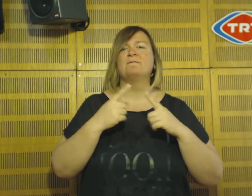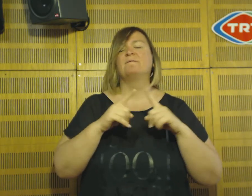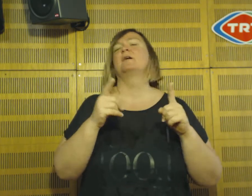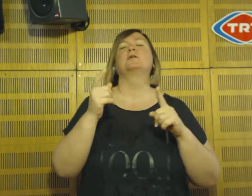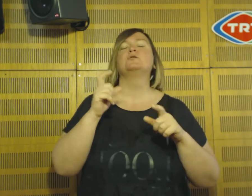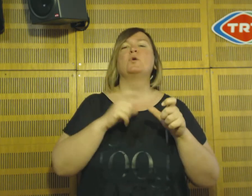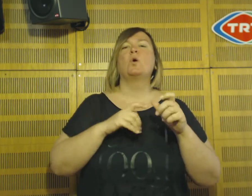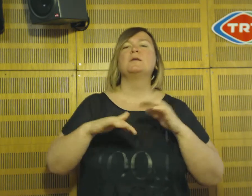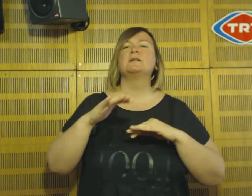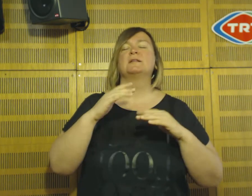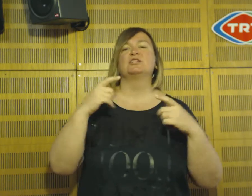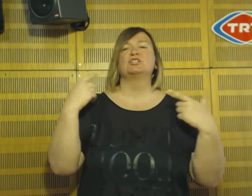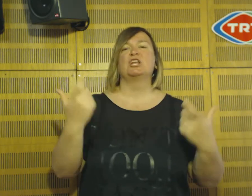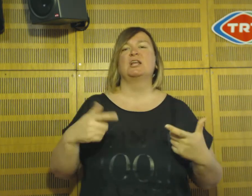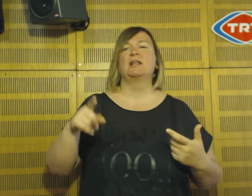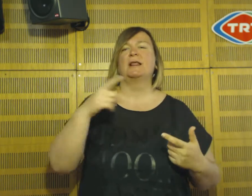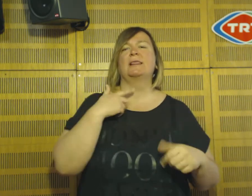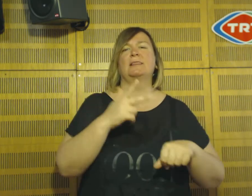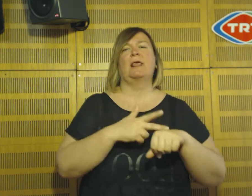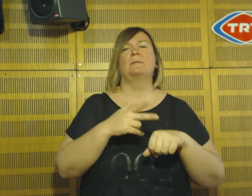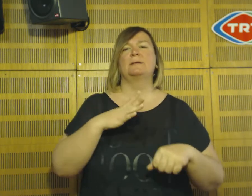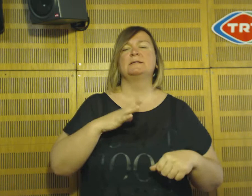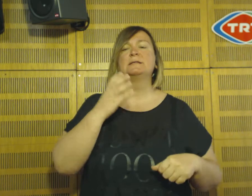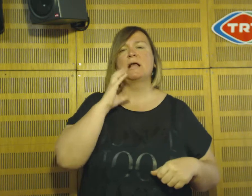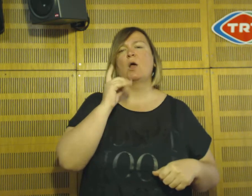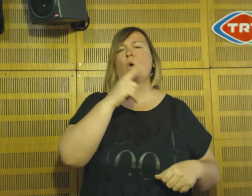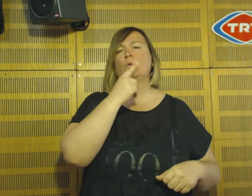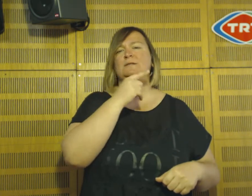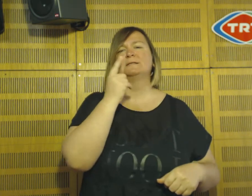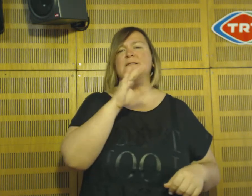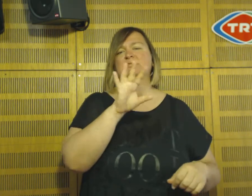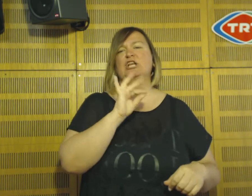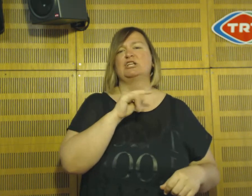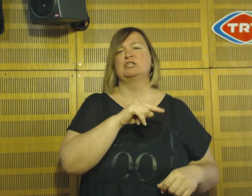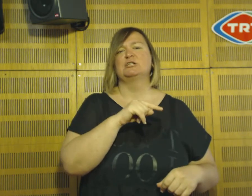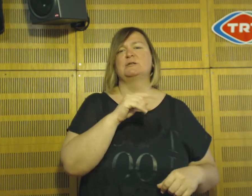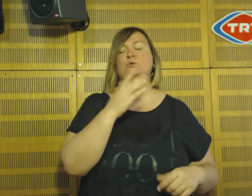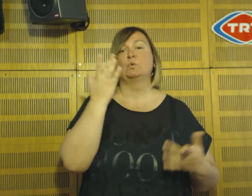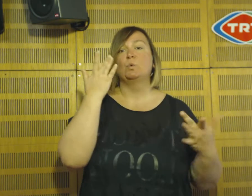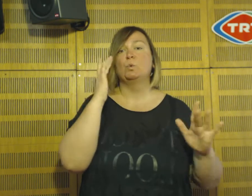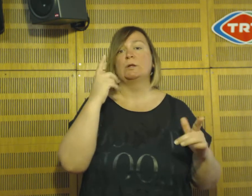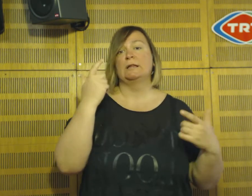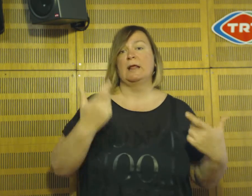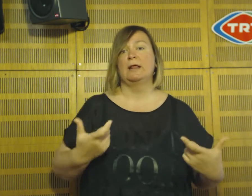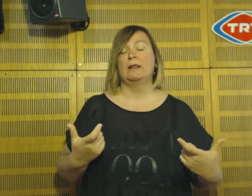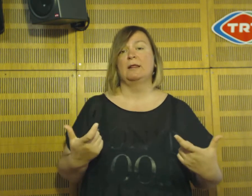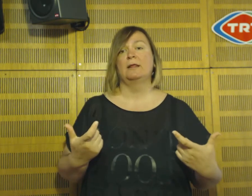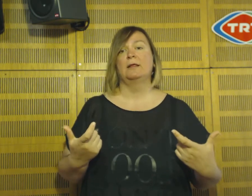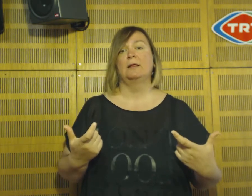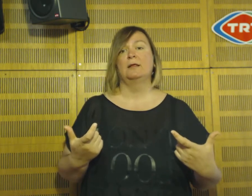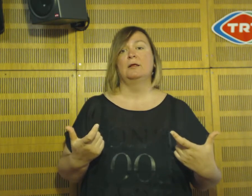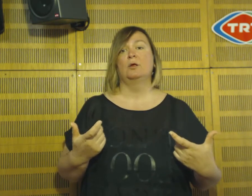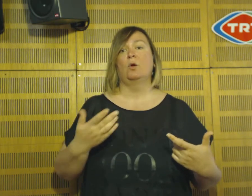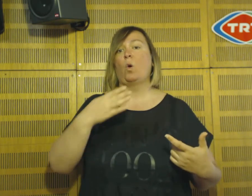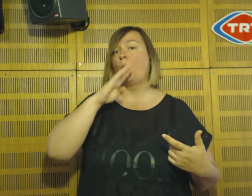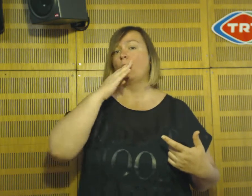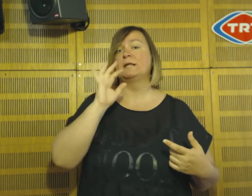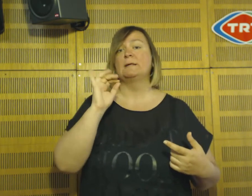özelliklere sahip şehirlerde denemek istiyorduk ve Sakarya o yüzden iyi bir seçenek. Çünkü çok kültürlü bir yer, Kocaeli gibi büyük bir sanayi